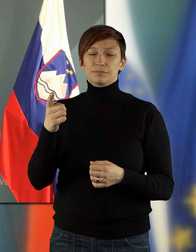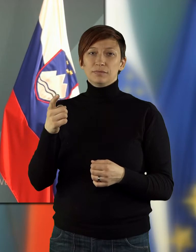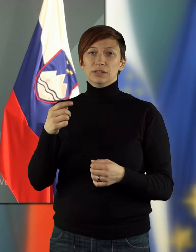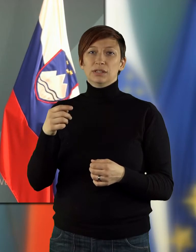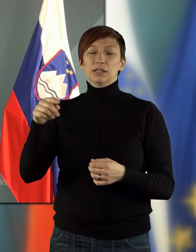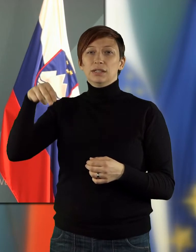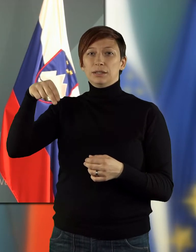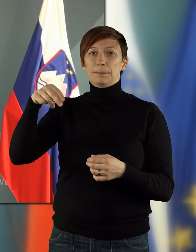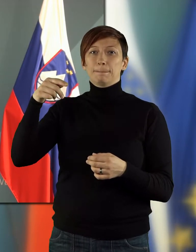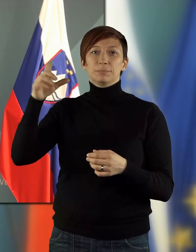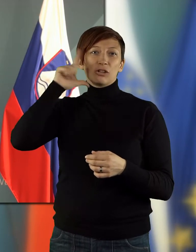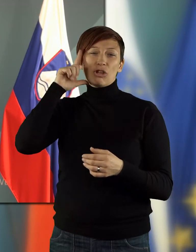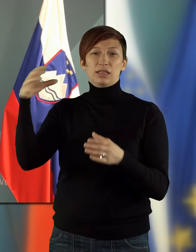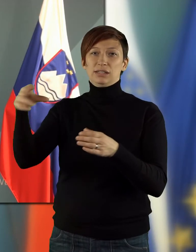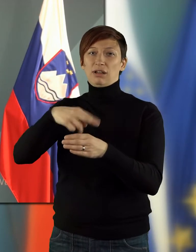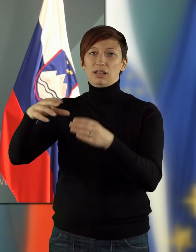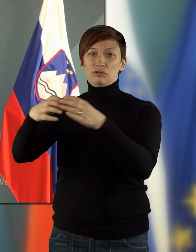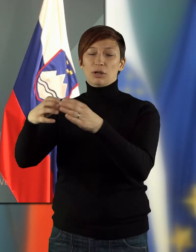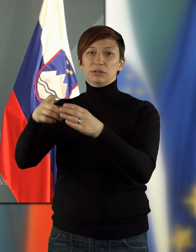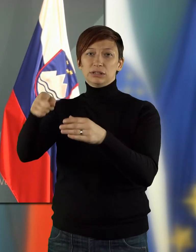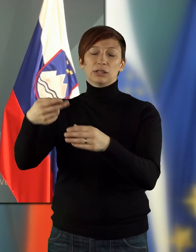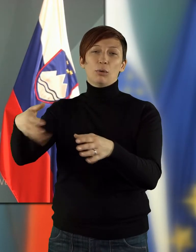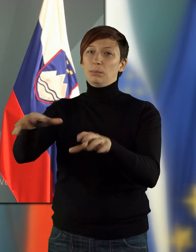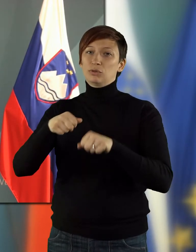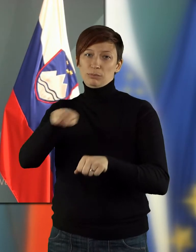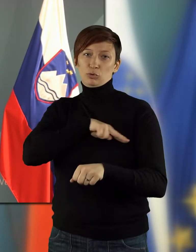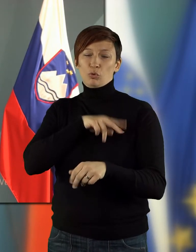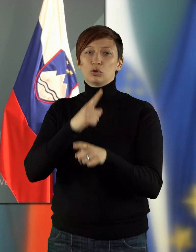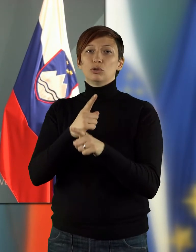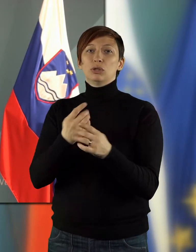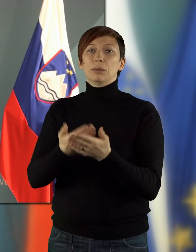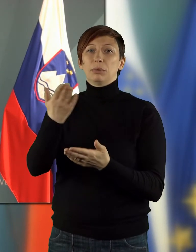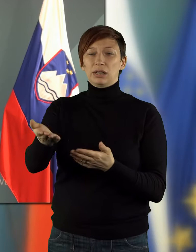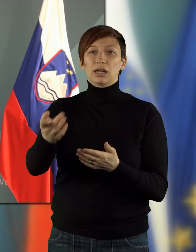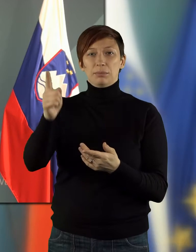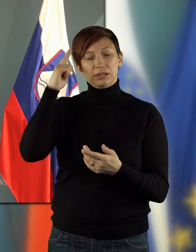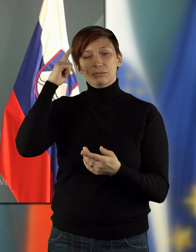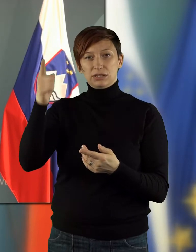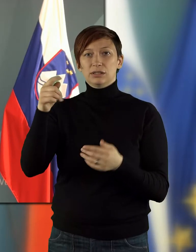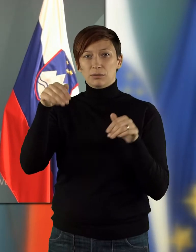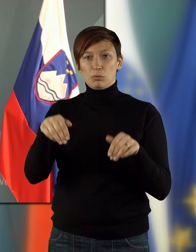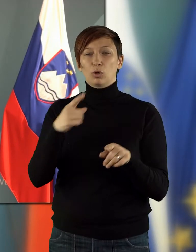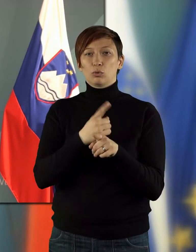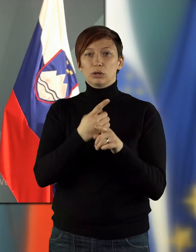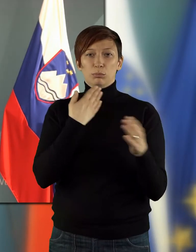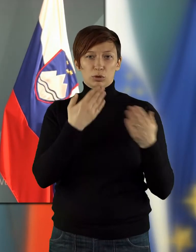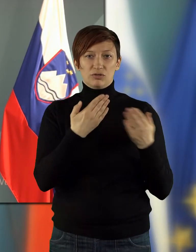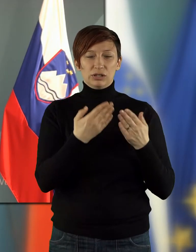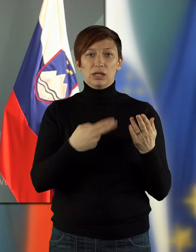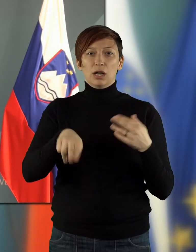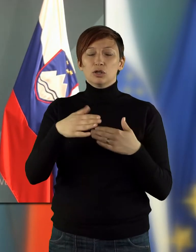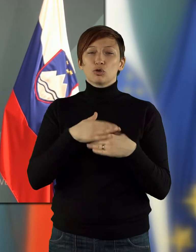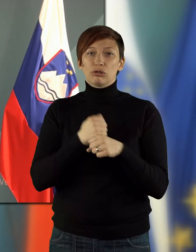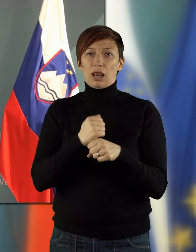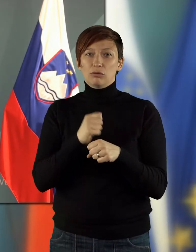je načelnik generalštaba tisti, ki sprejema nase svojo odgovornost in tudi predlaga, vendar vseeno menim, da se mora